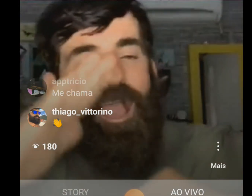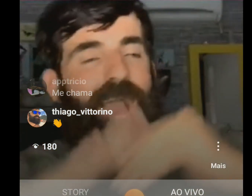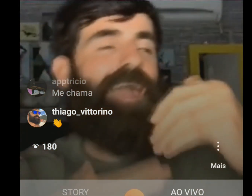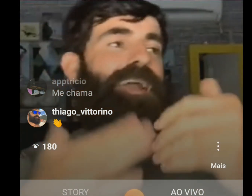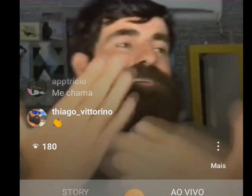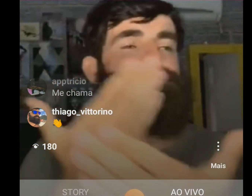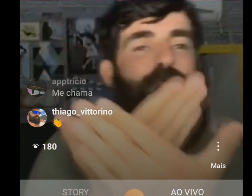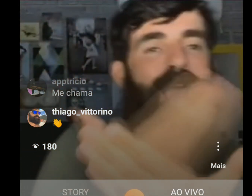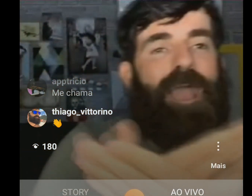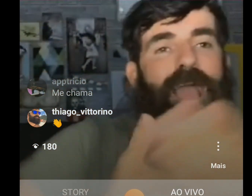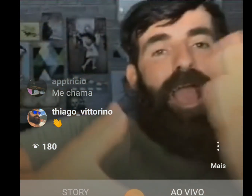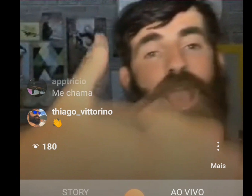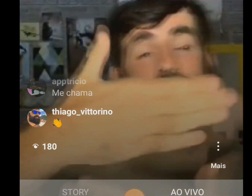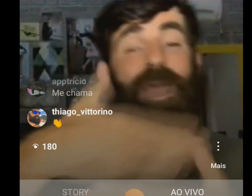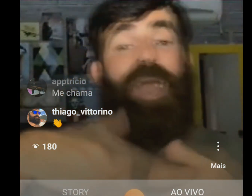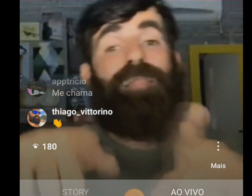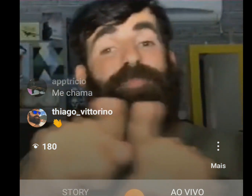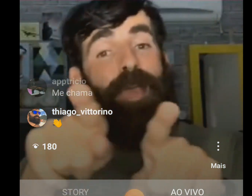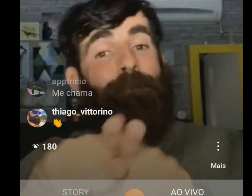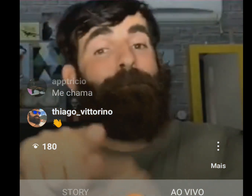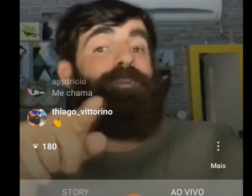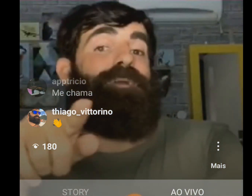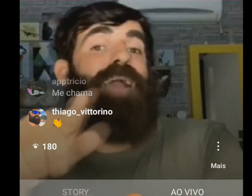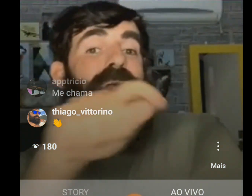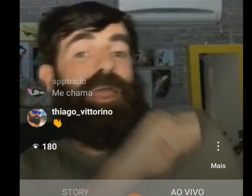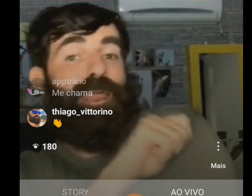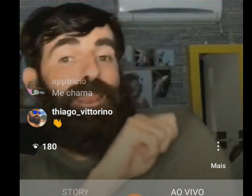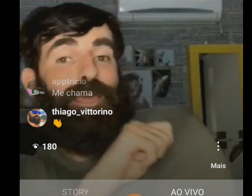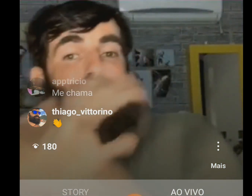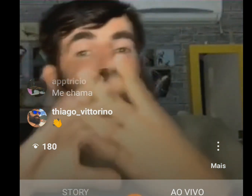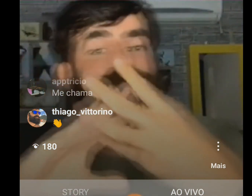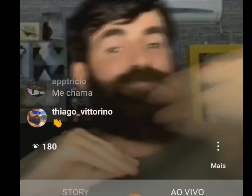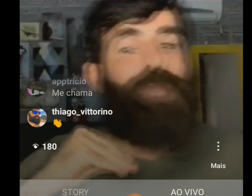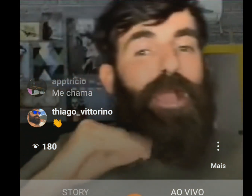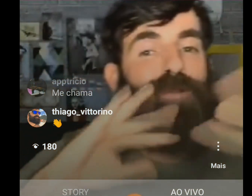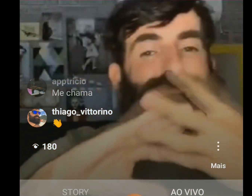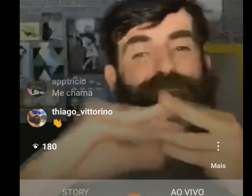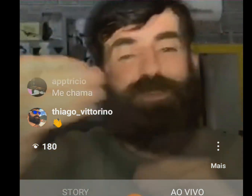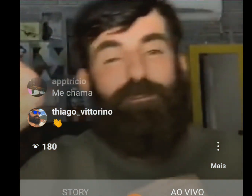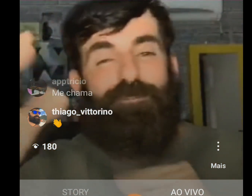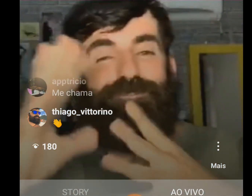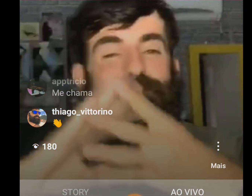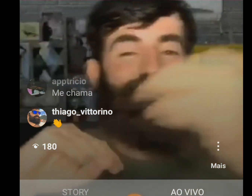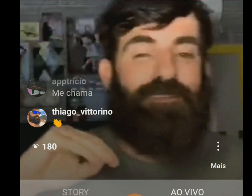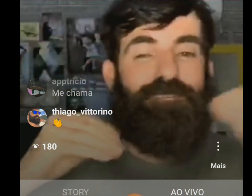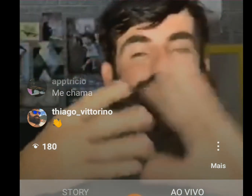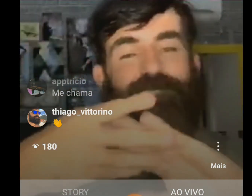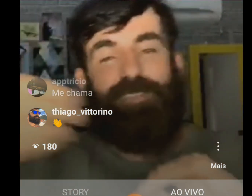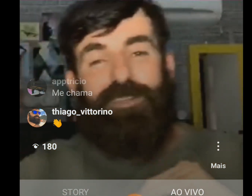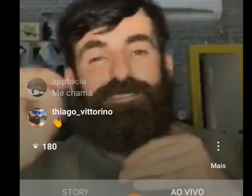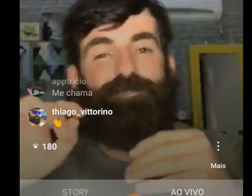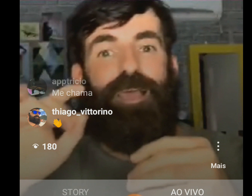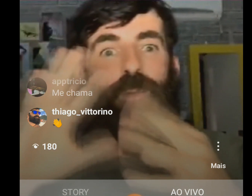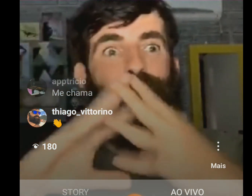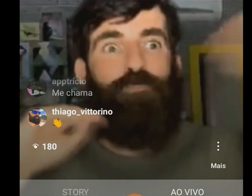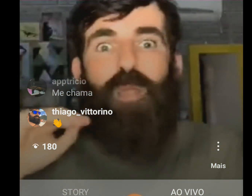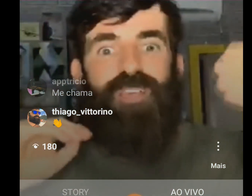mostrar, né, na parte profissional, vamos compartilhar, interagir. Mas os alunos depois aos poucos vão fugindo,